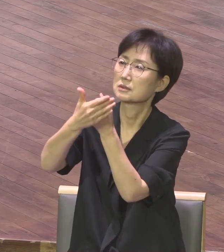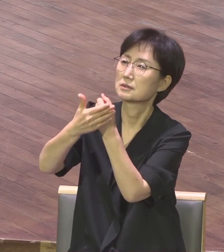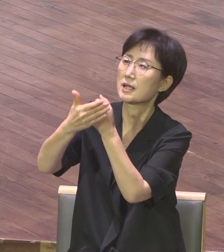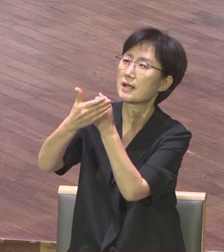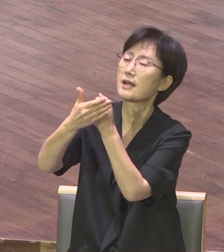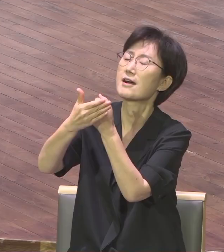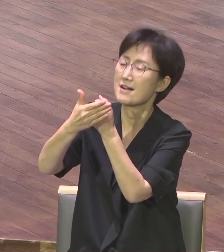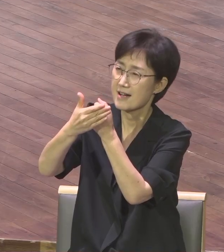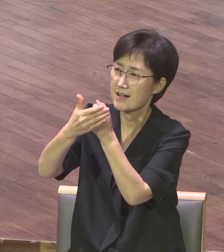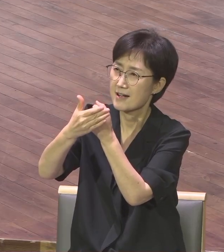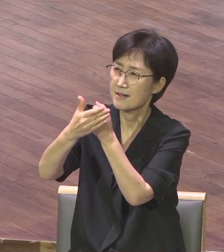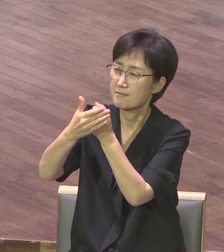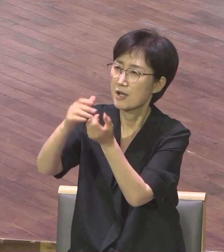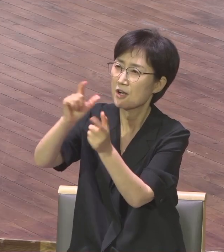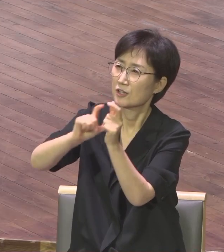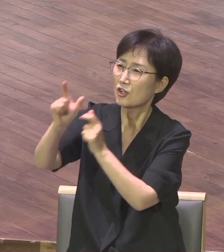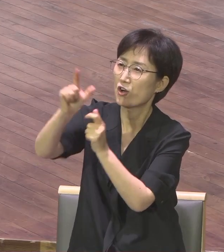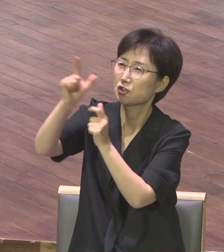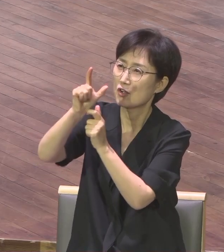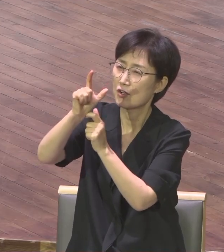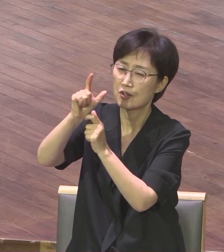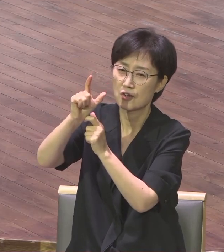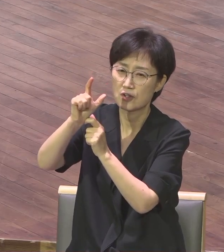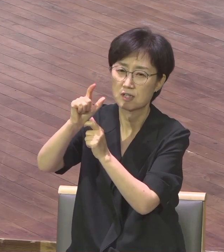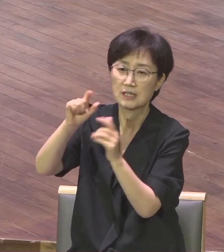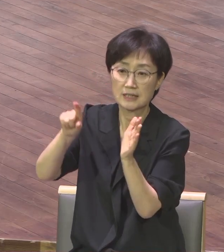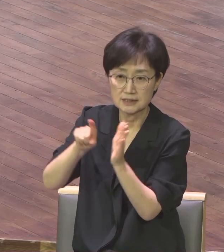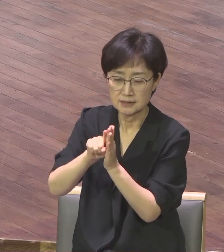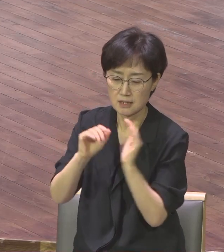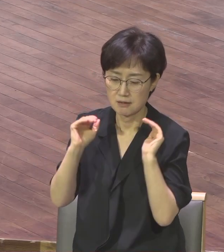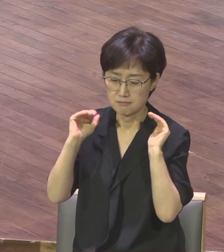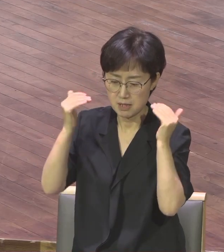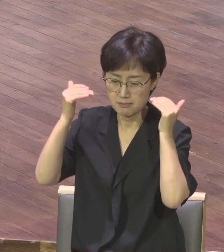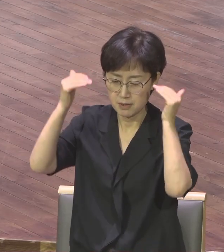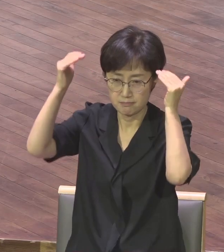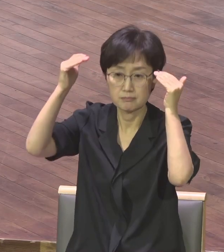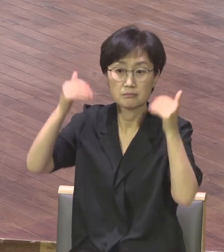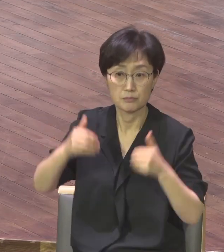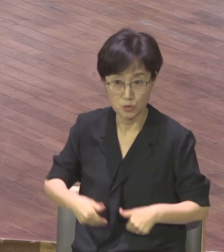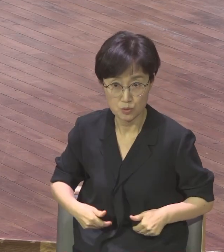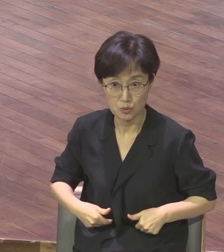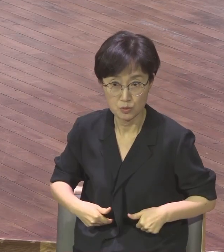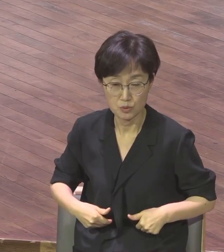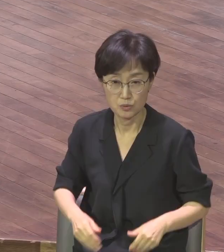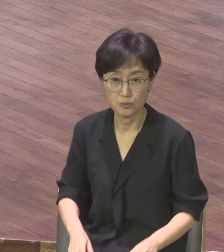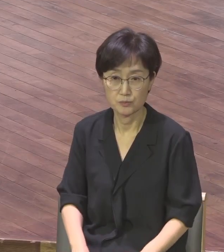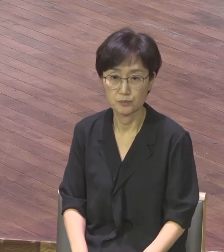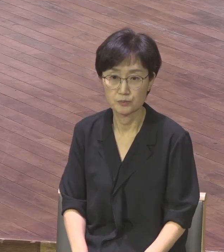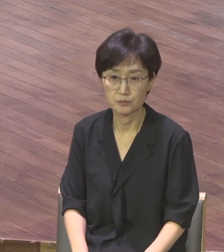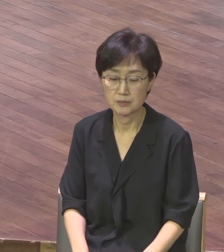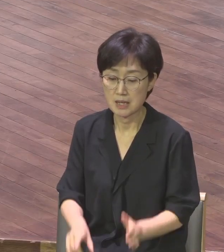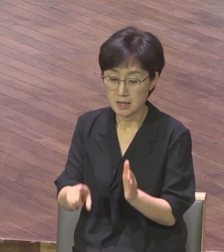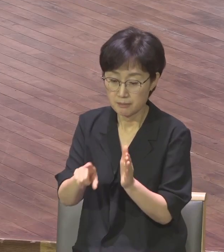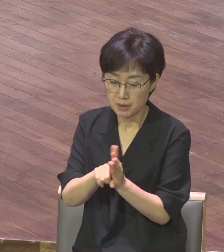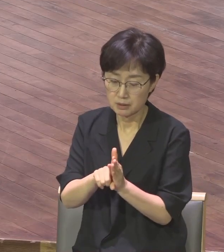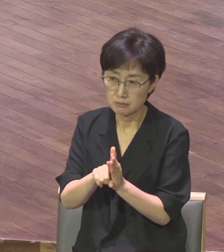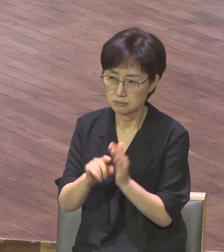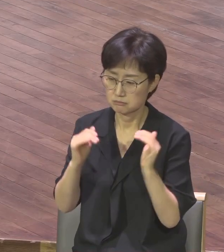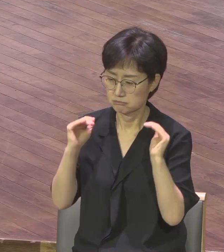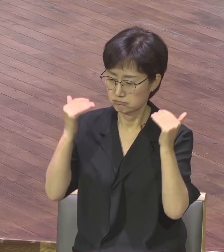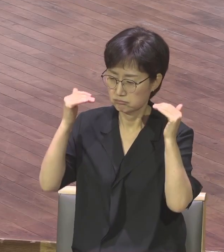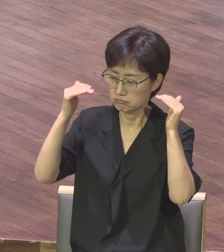속에서 자라가라. 자꾸 신앙은 자라가야 돼요. 영적으로 자꾸 자라가야 돼. 신앙이 자꾸 자라가야 돼. 믿음이 자라가야